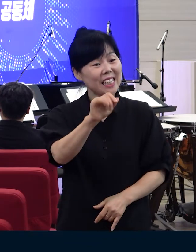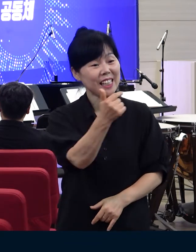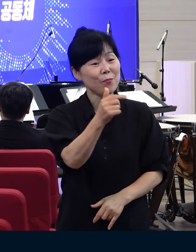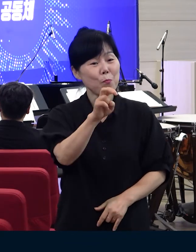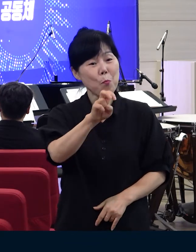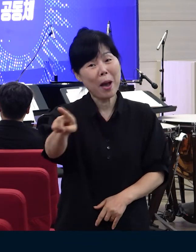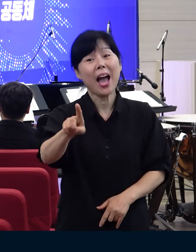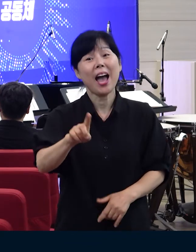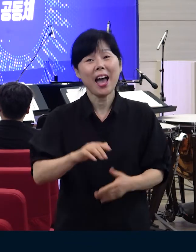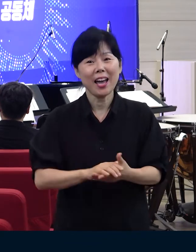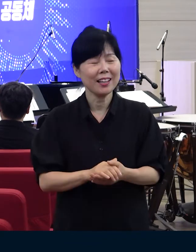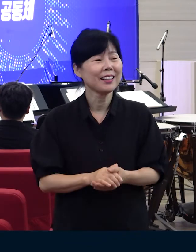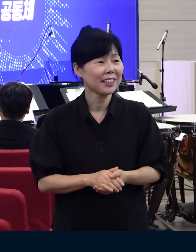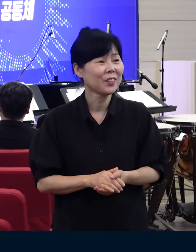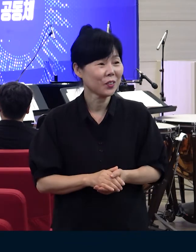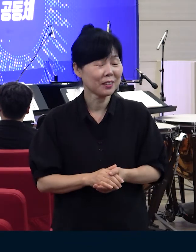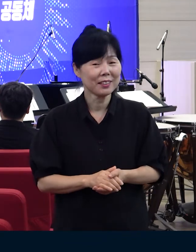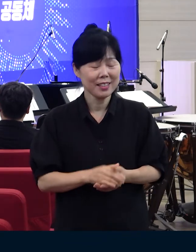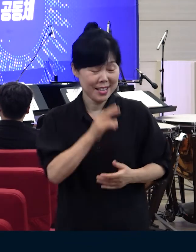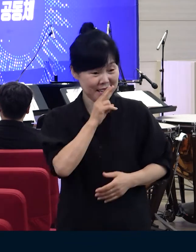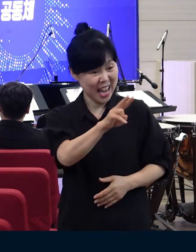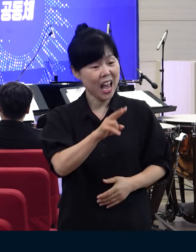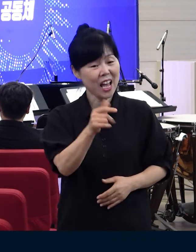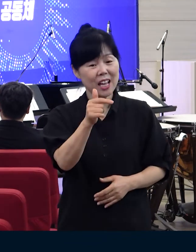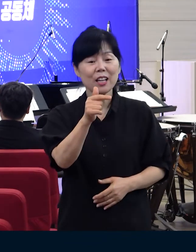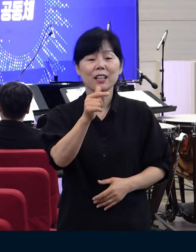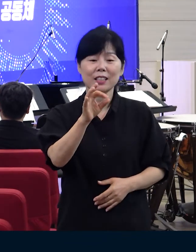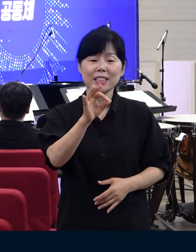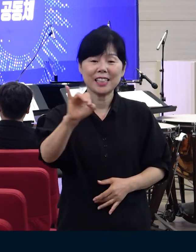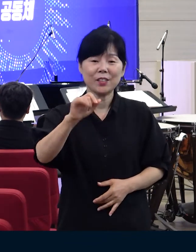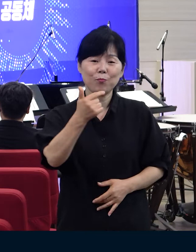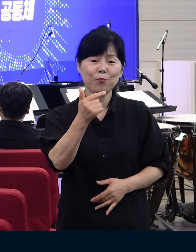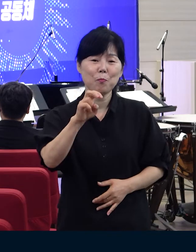마 이렇게 한다는 거예요.